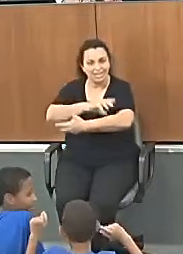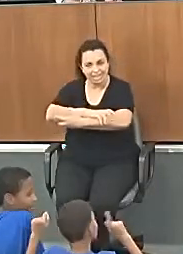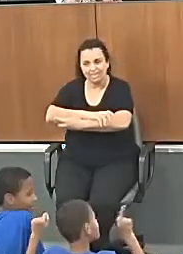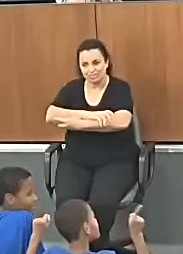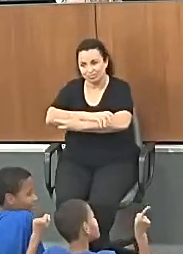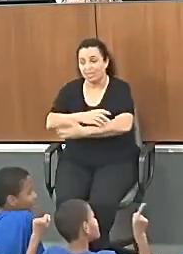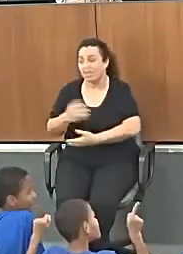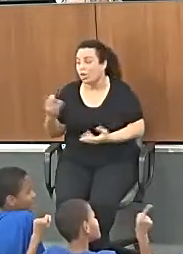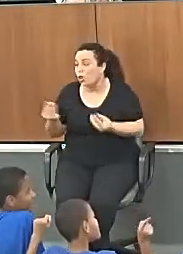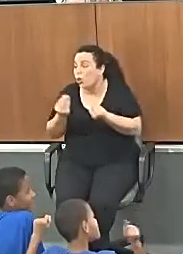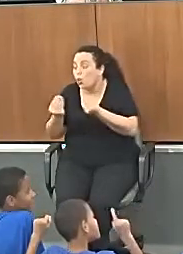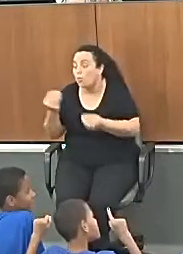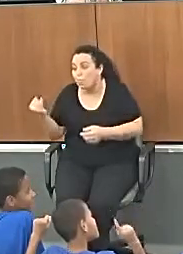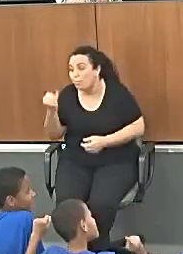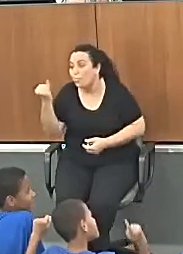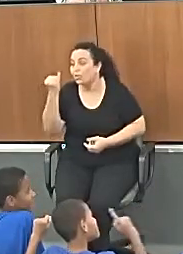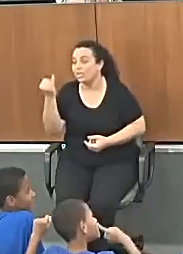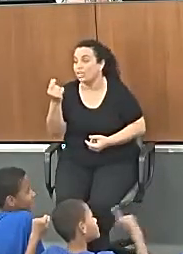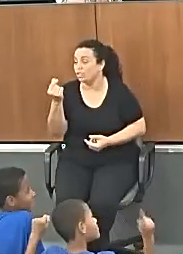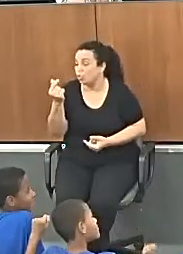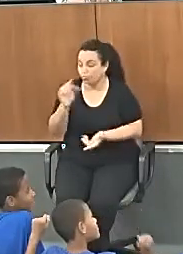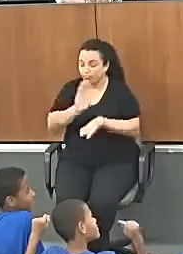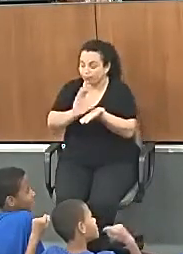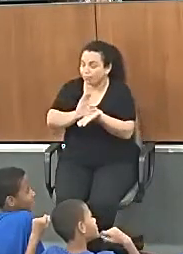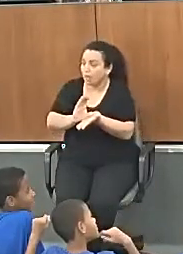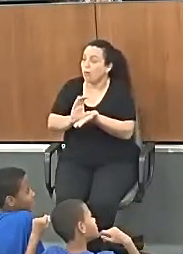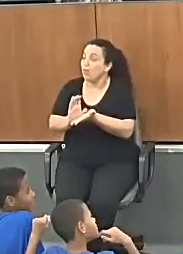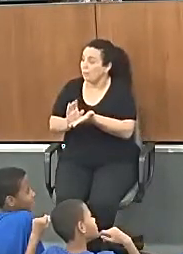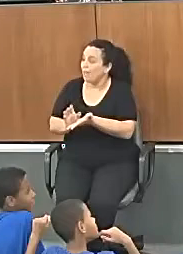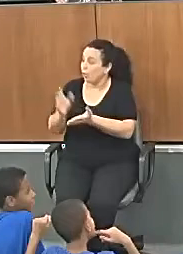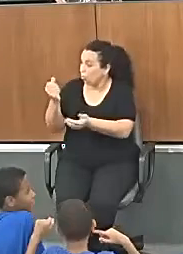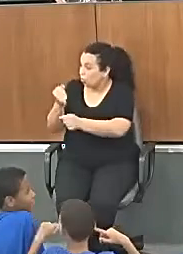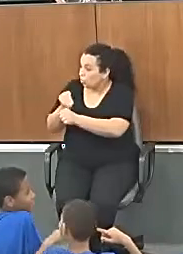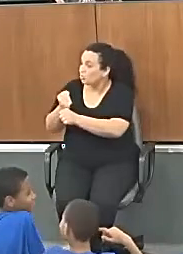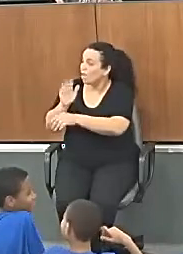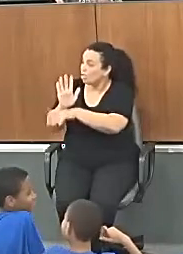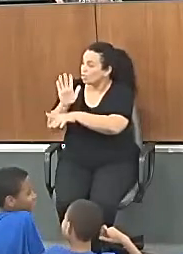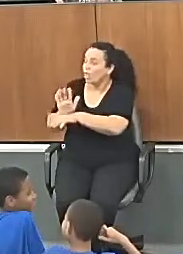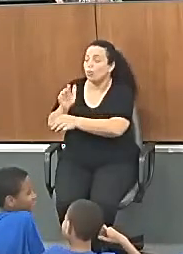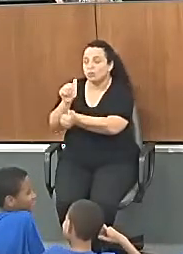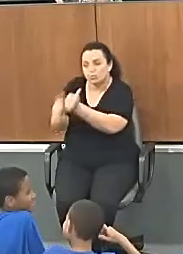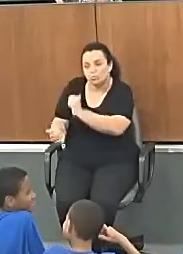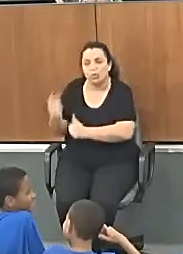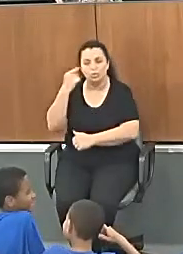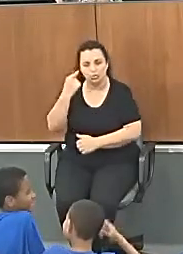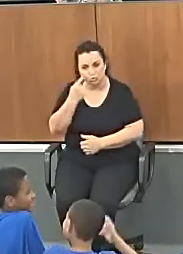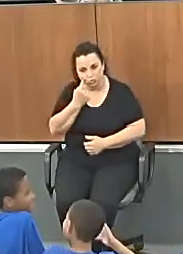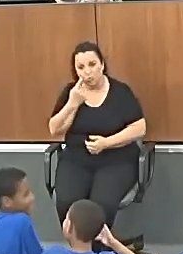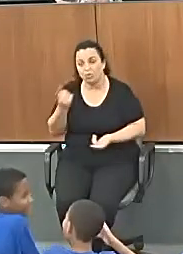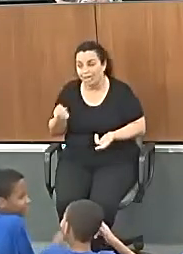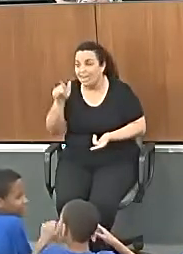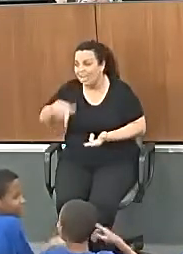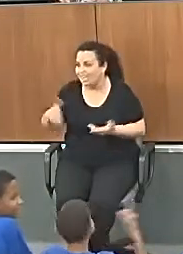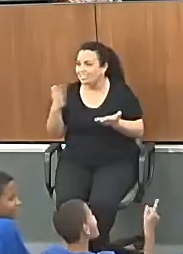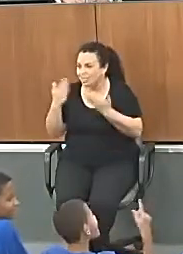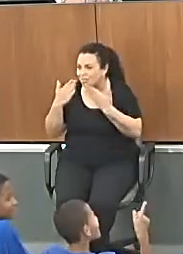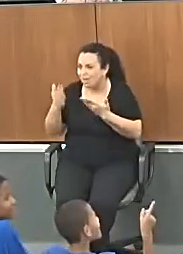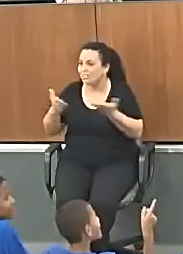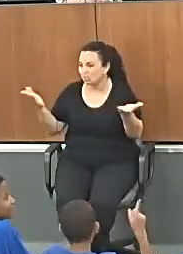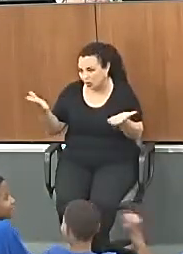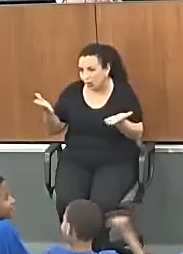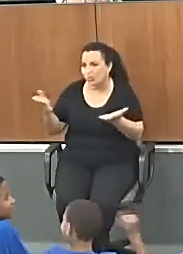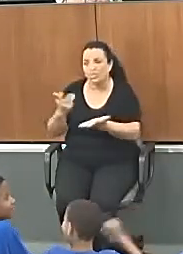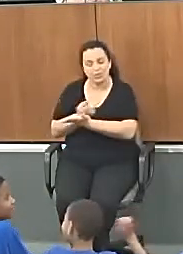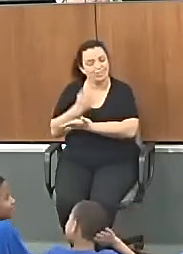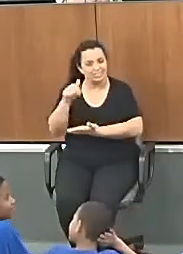eo quanto é importante esse investimento o quanto é importante esse debate que o deputado está proporcionando aqui pra casa e cumprimento também